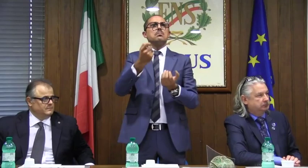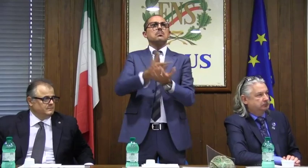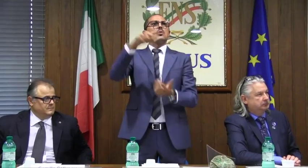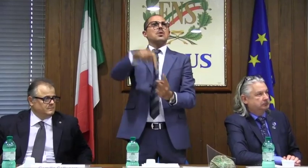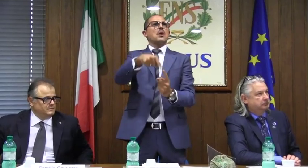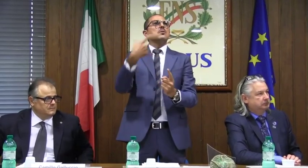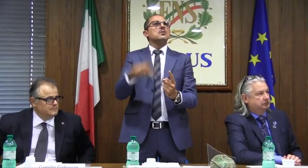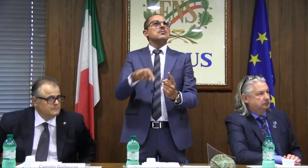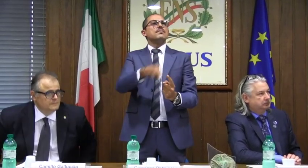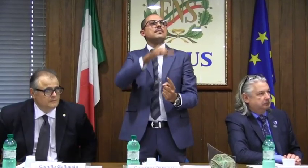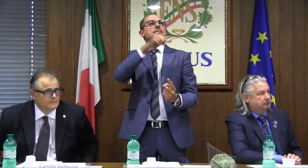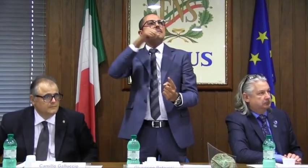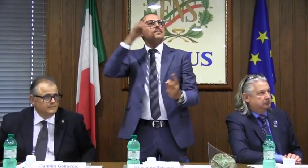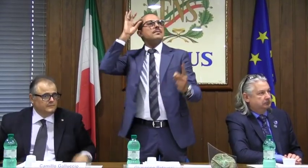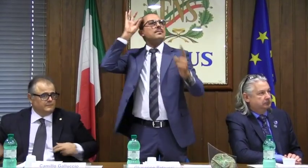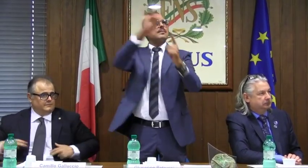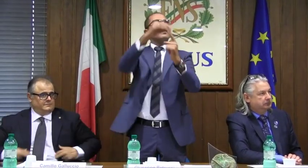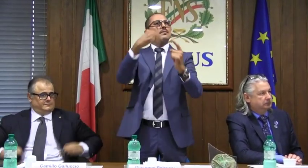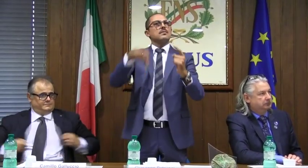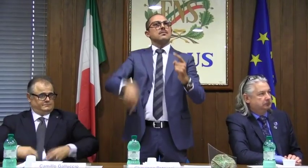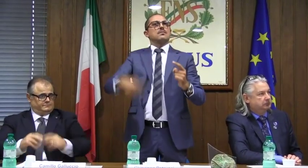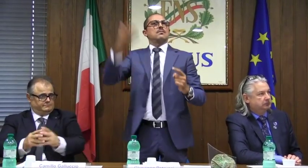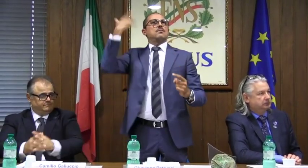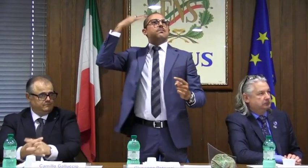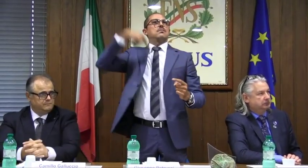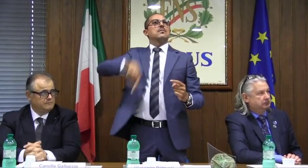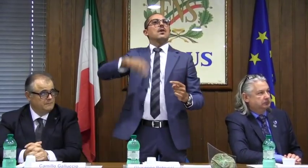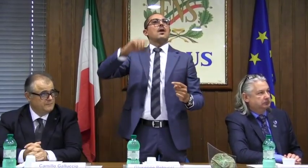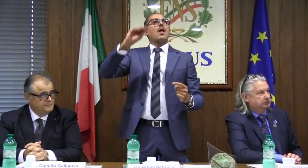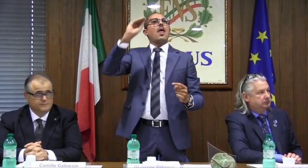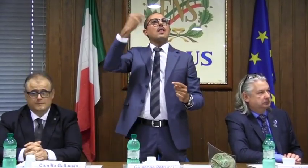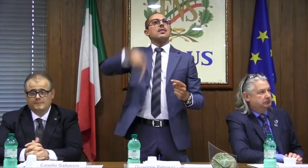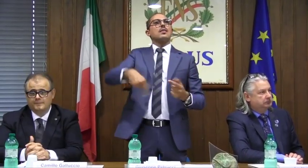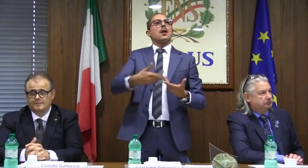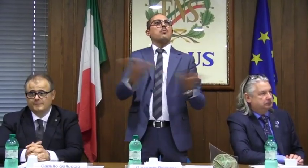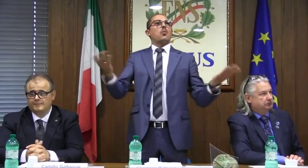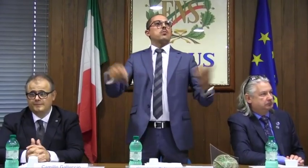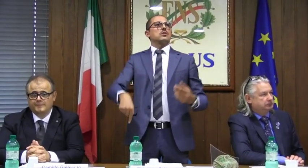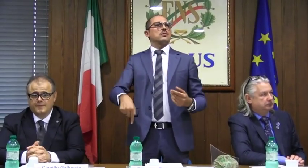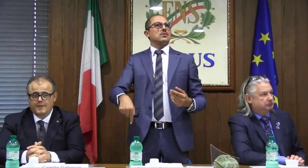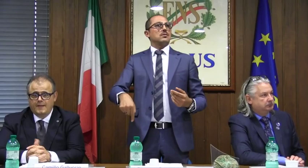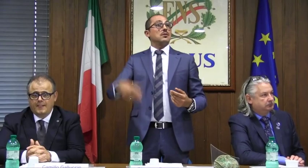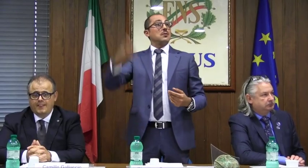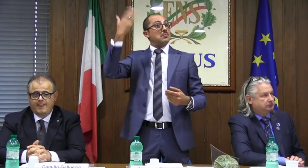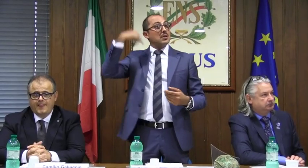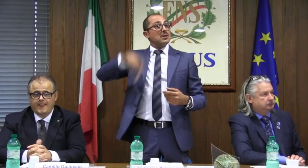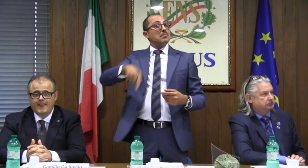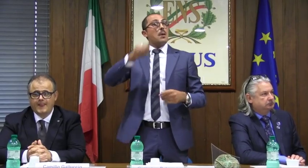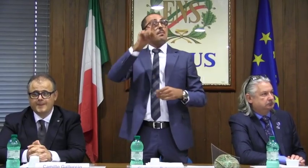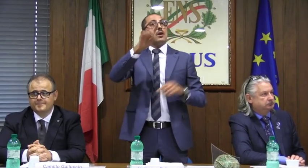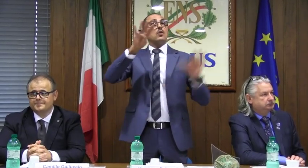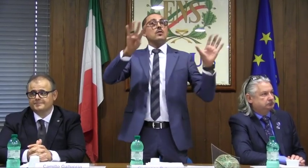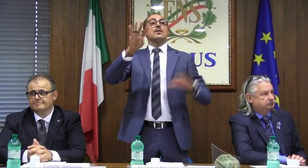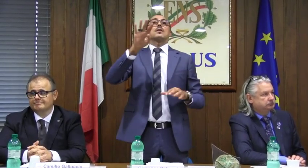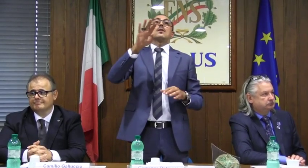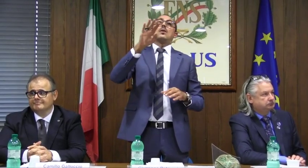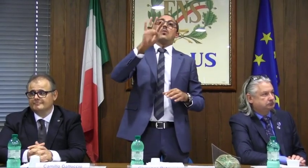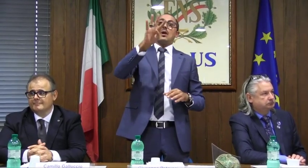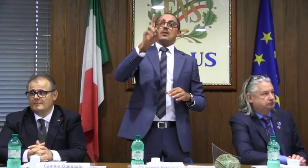Perché proprio è importante questo anniversario? Proprio perché l'ENS era un ente